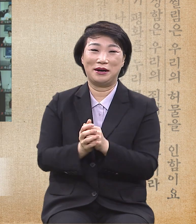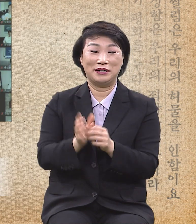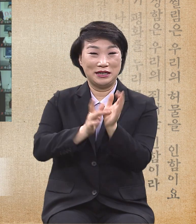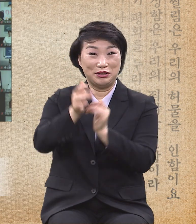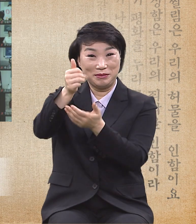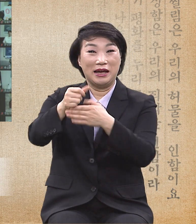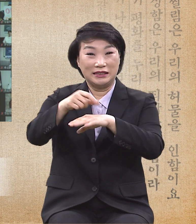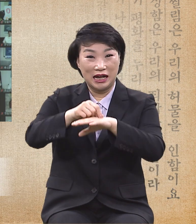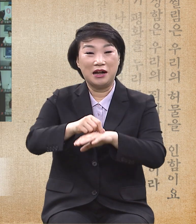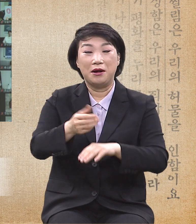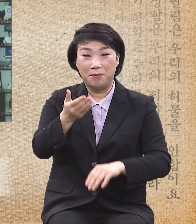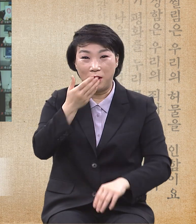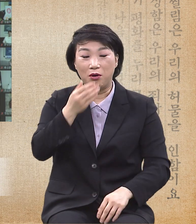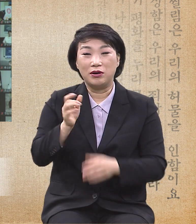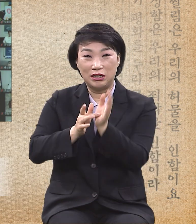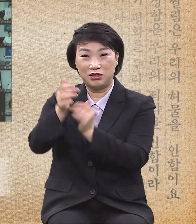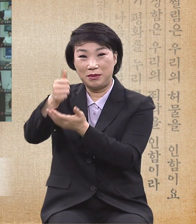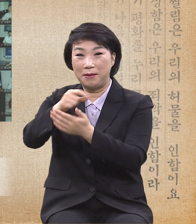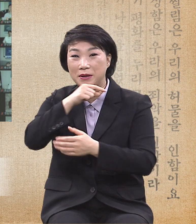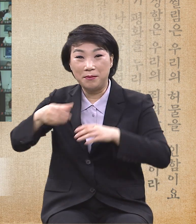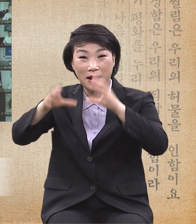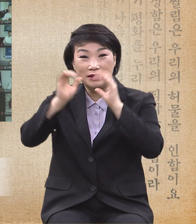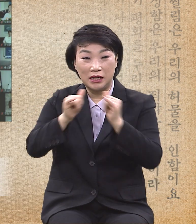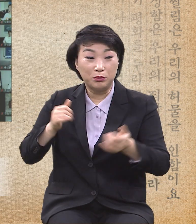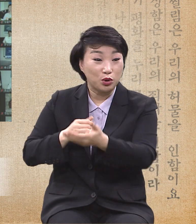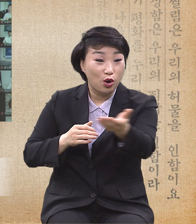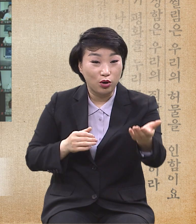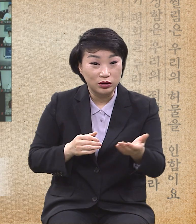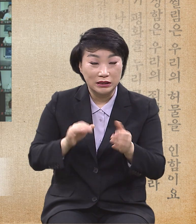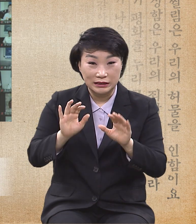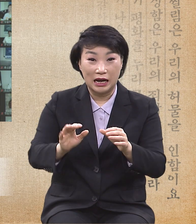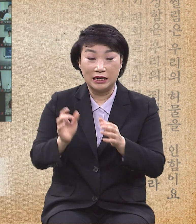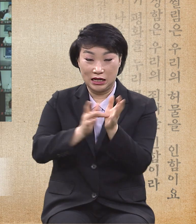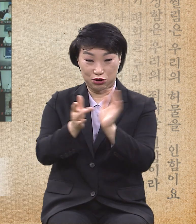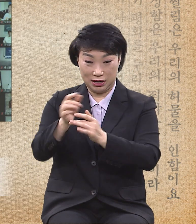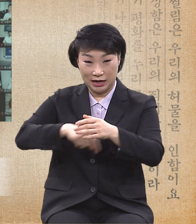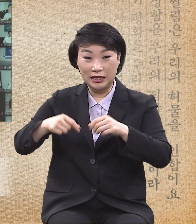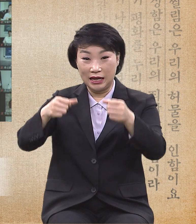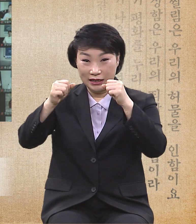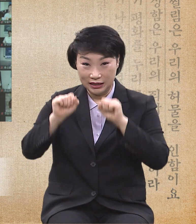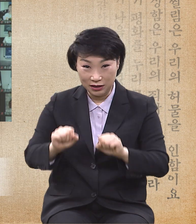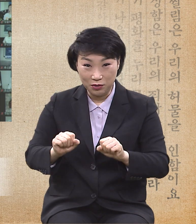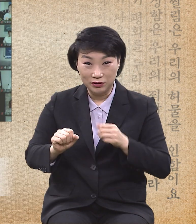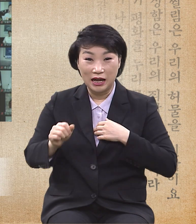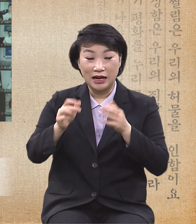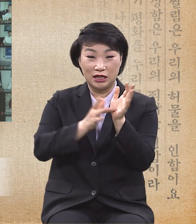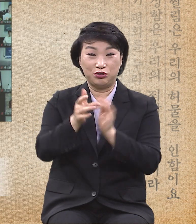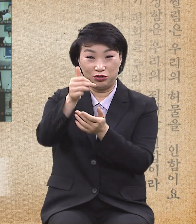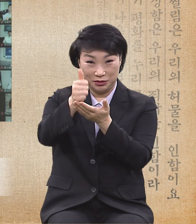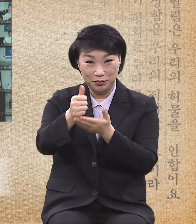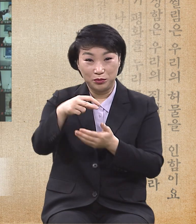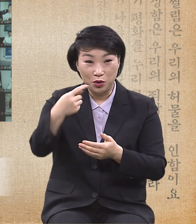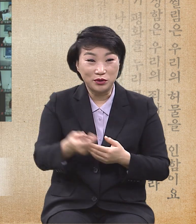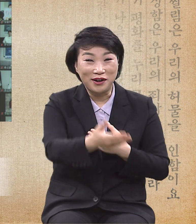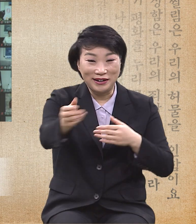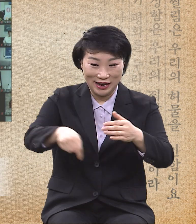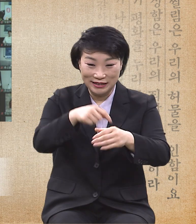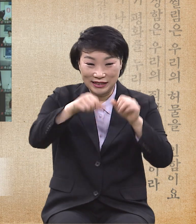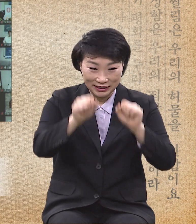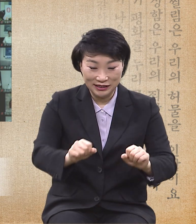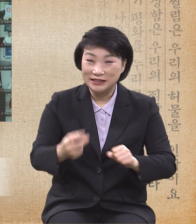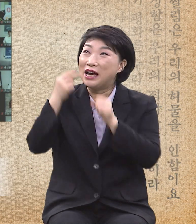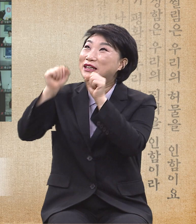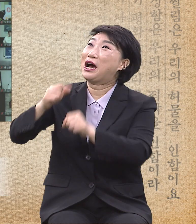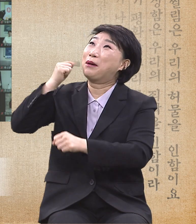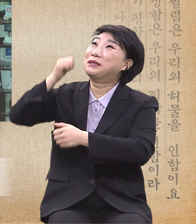내 살을 먹고 내 피를 마시는 자는 내 안에 거하고 나도 그 안에 거하나니